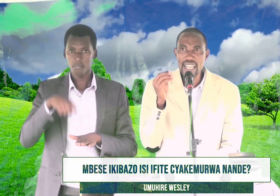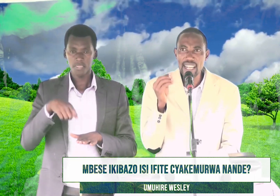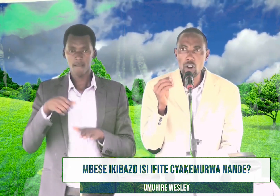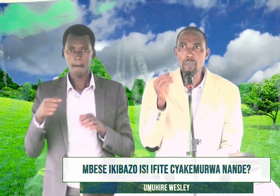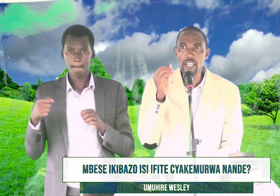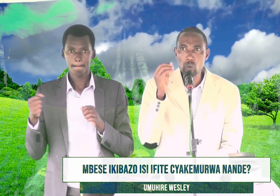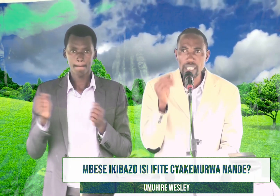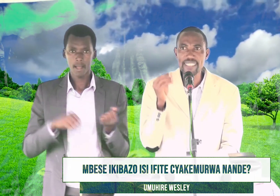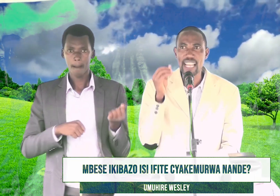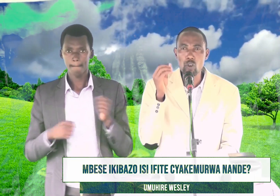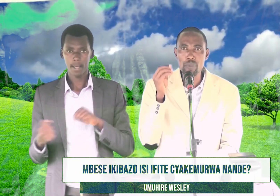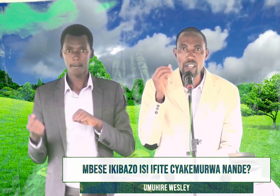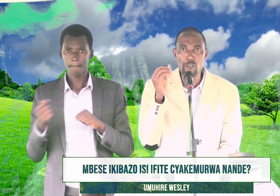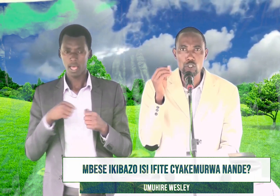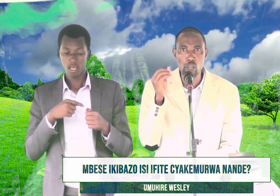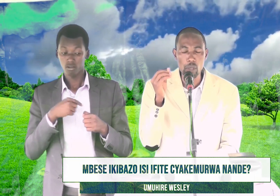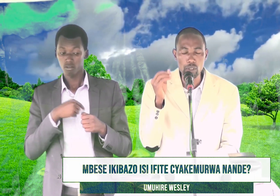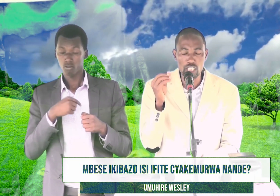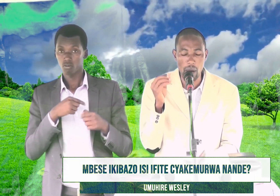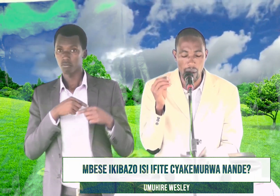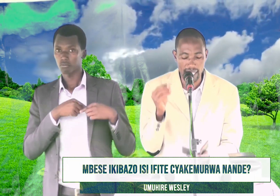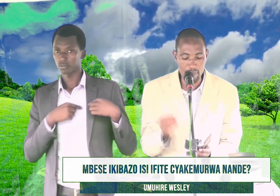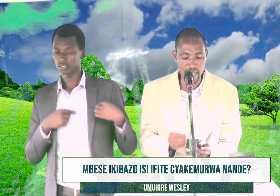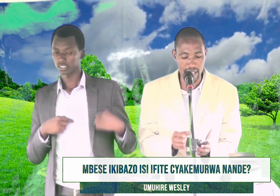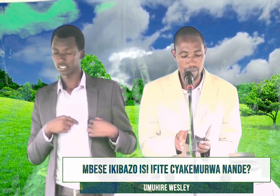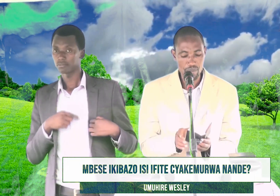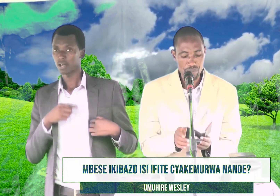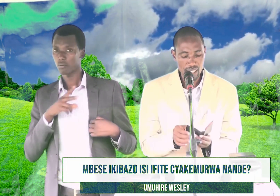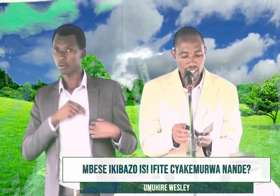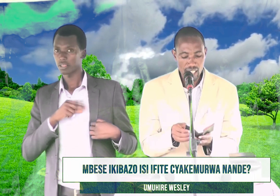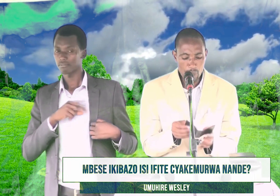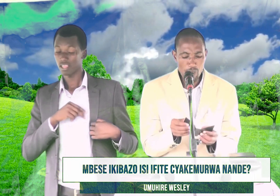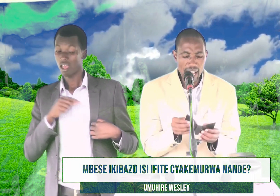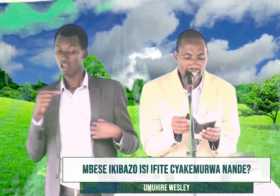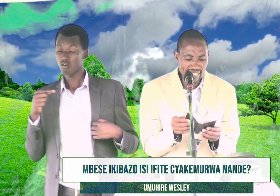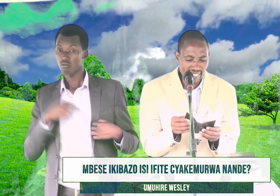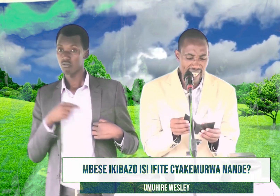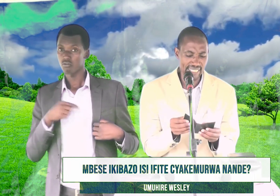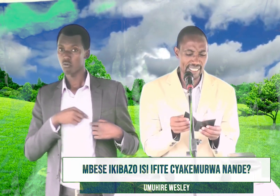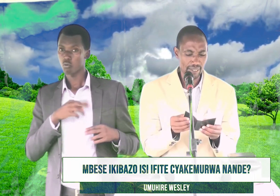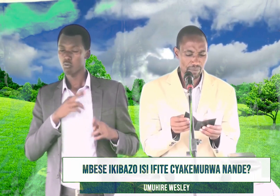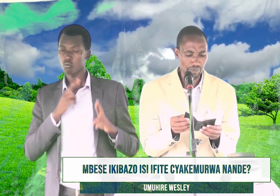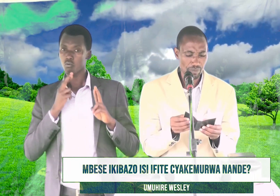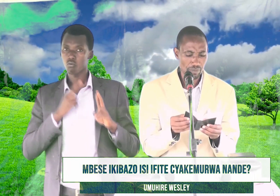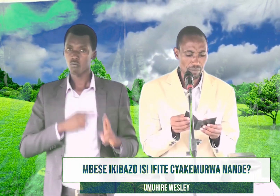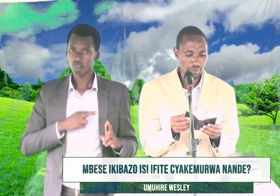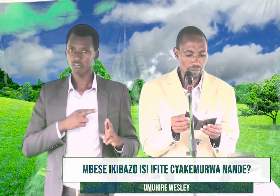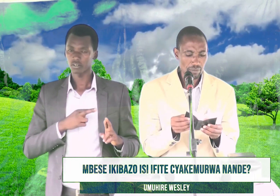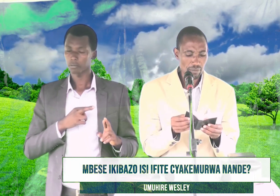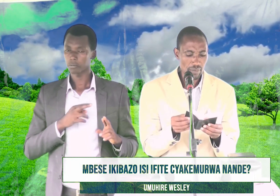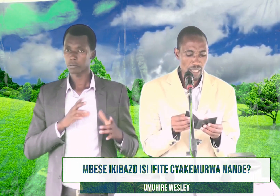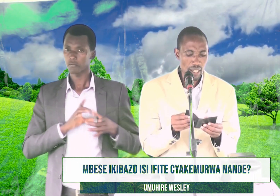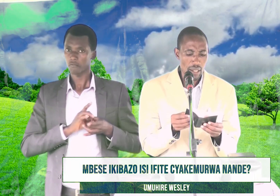ntabwo yakagombye kwita ku byifuzo by'umutima wa kamere hepfo haranditse hati